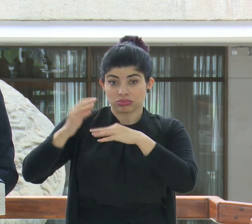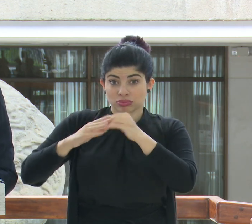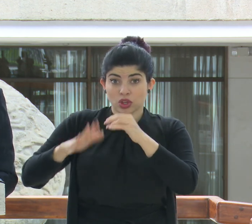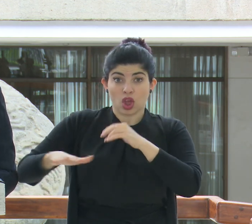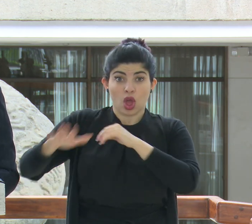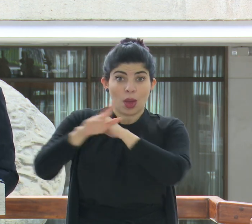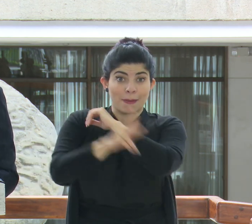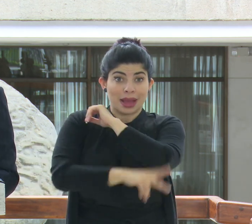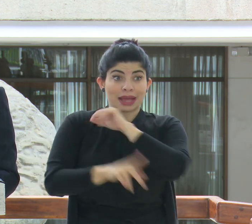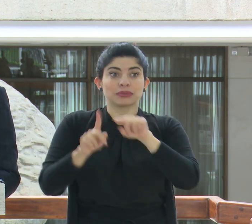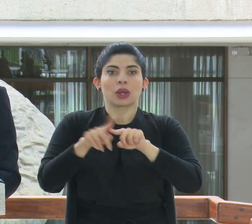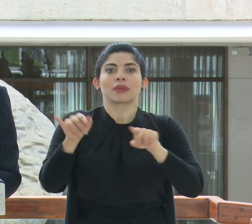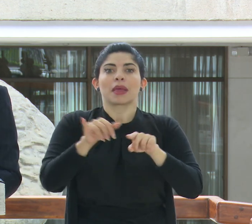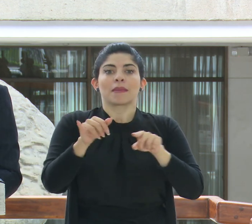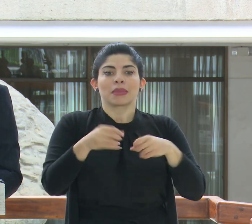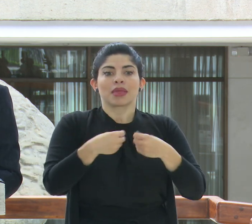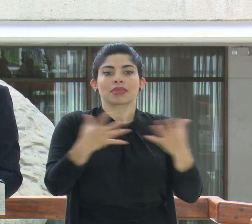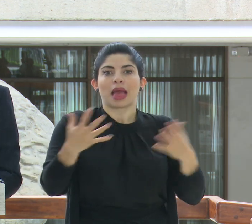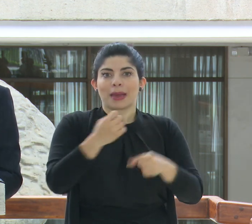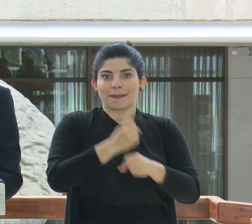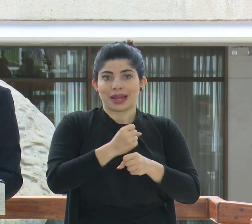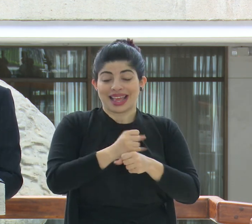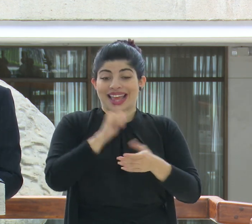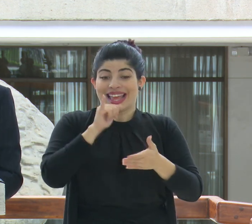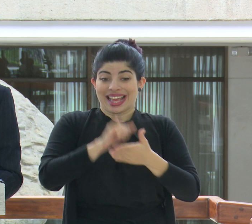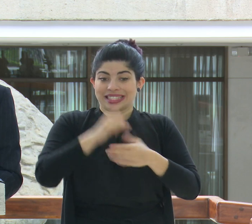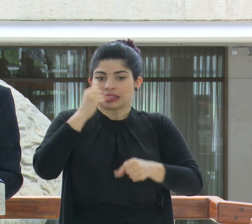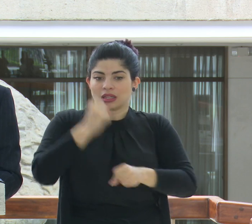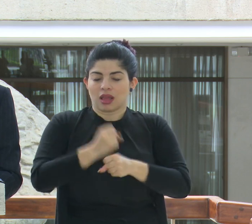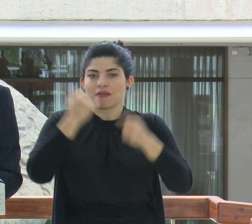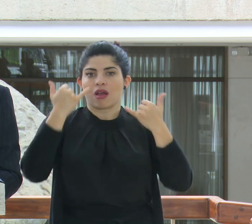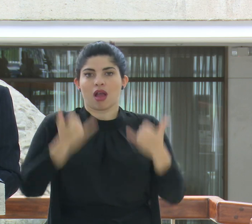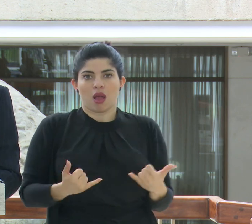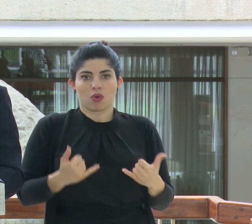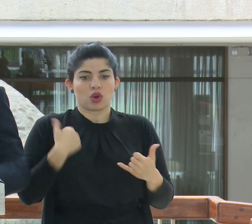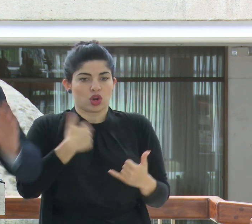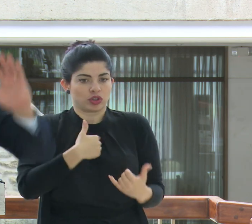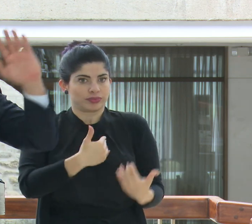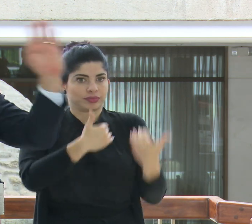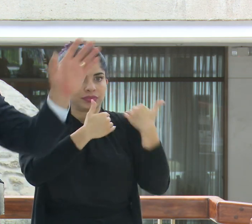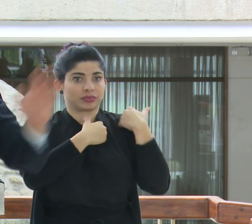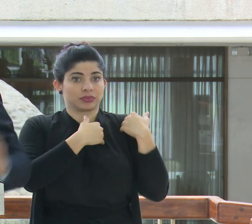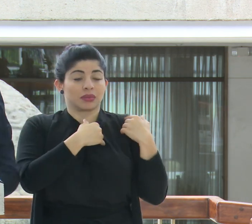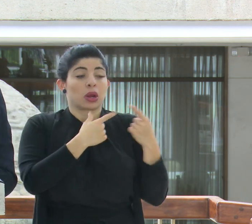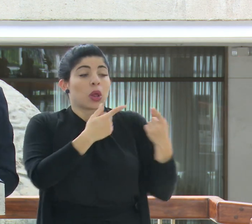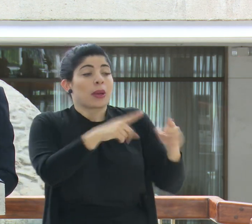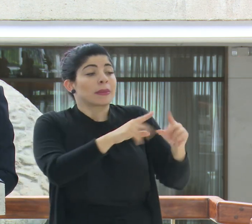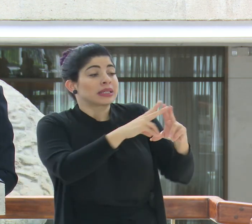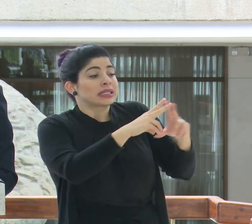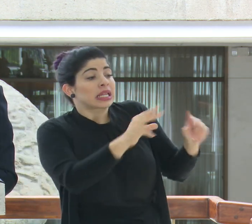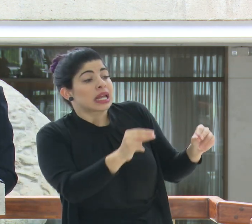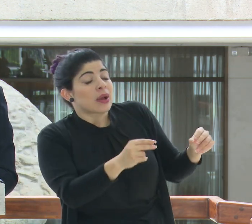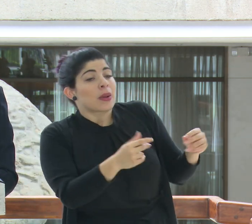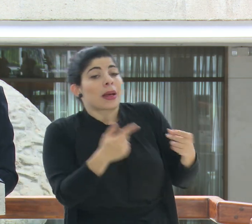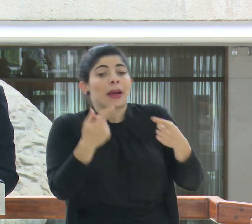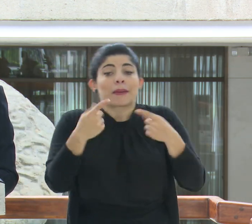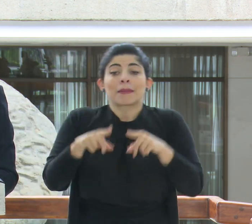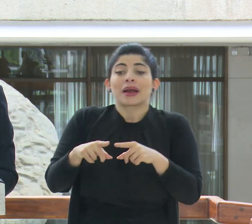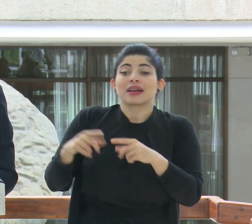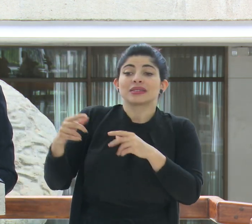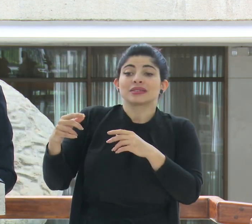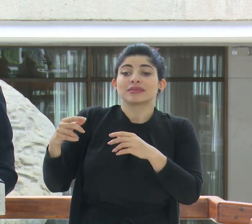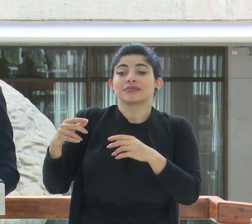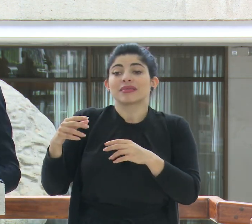el país, sino que va a mover el empleo. Esa es la tarea hoy y esa está en nuestras manos. Lo que pase en Nicaragua, lo que pase en la